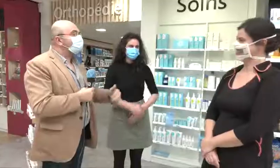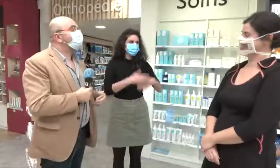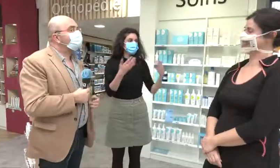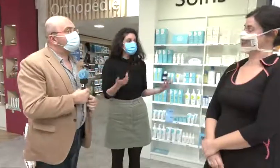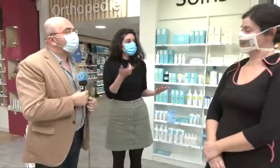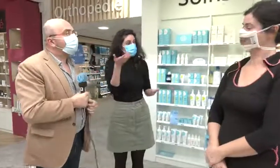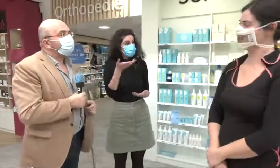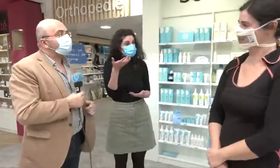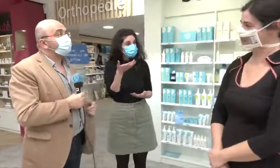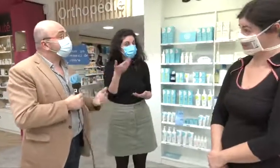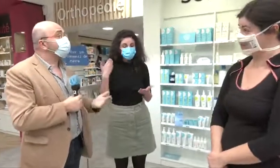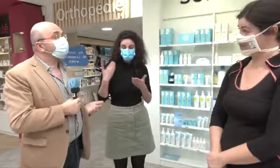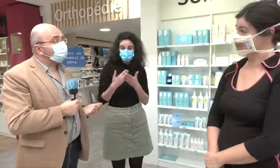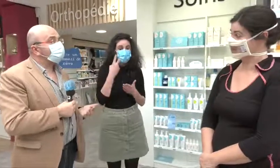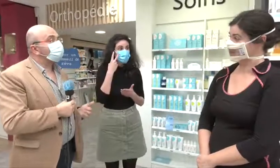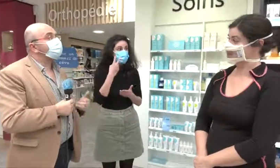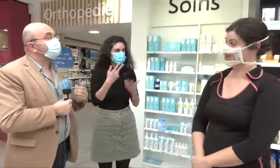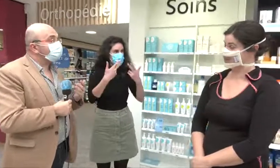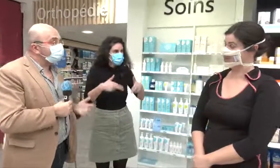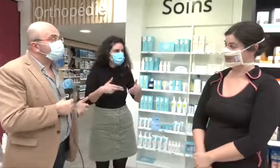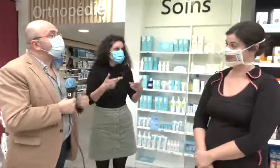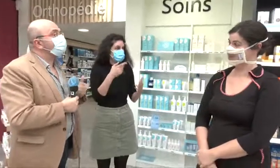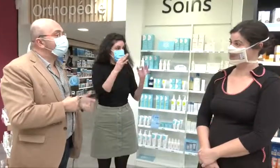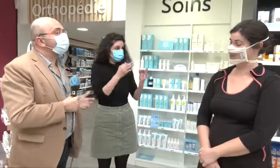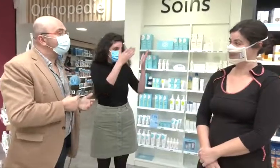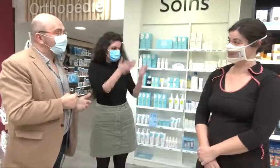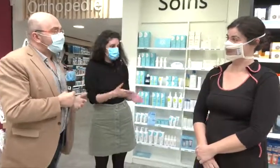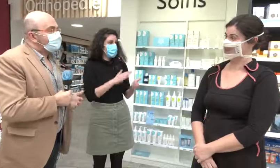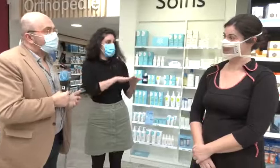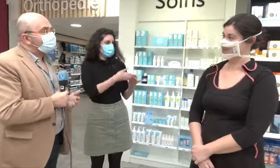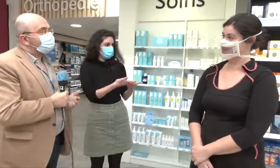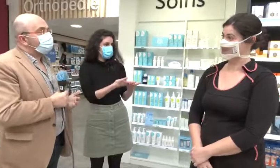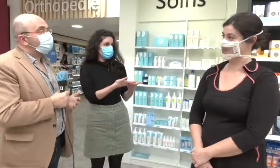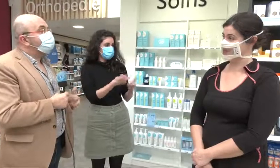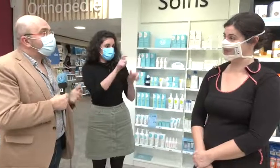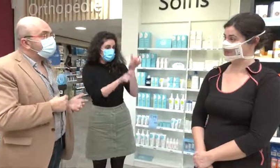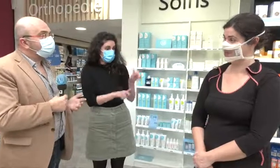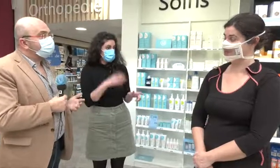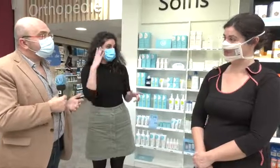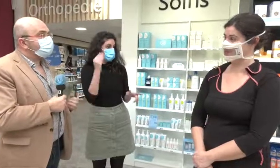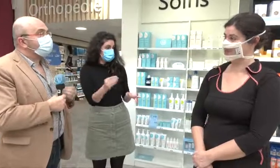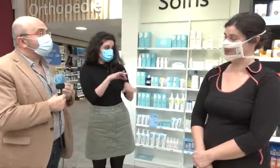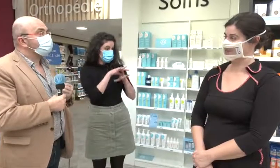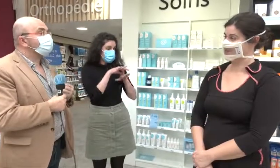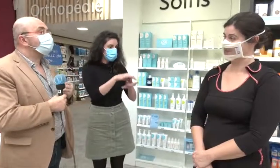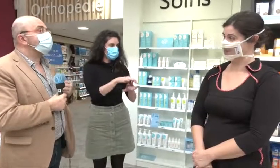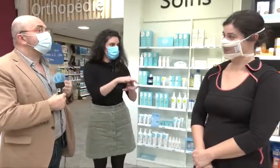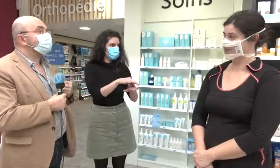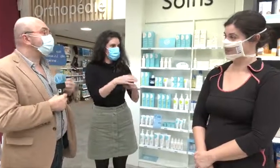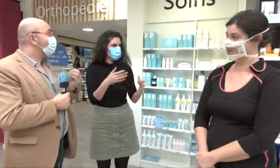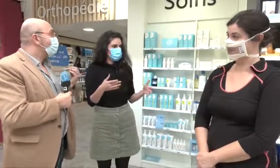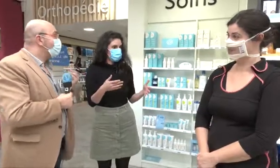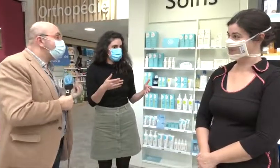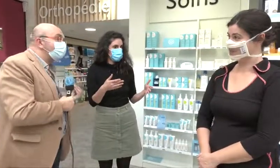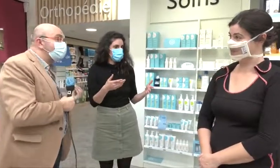Marie, comme on vient de le voir dans la séquence d'introduction, vous êtes interprète, vous accompagnez des personnes malentendantes et pour cela, vous